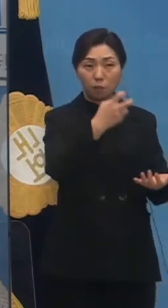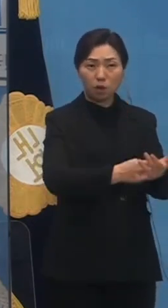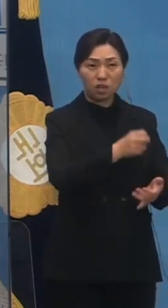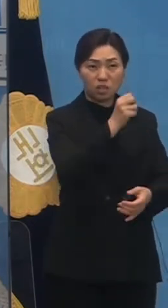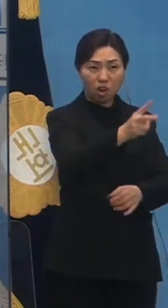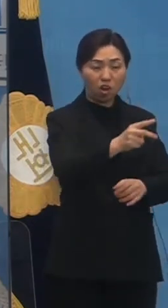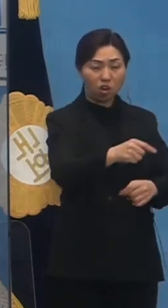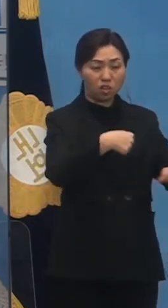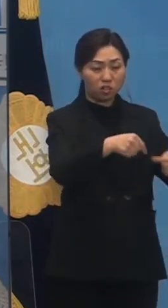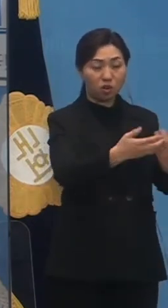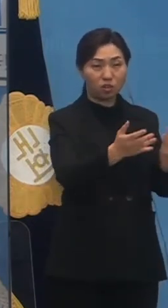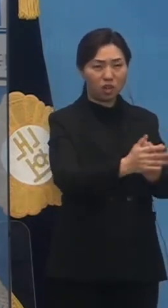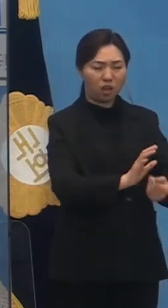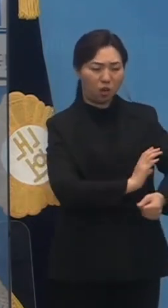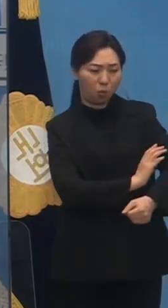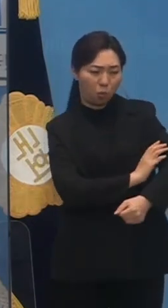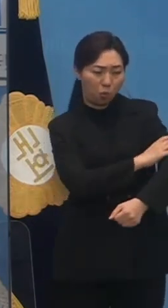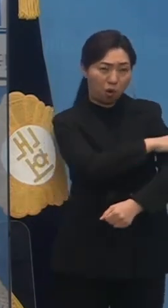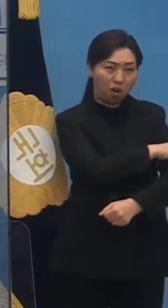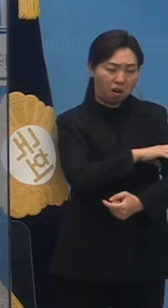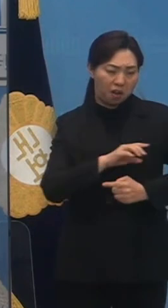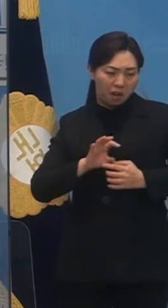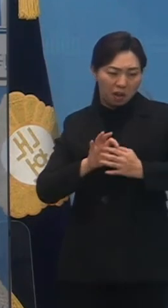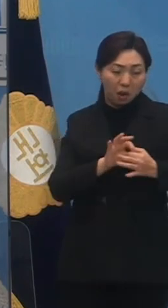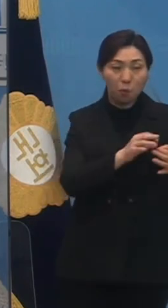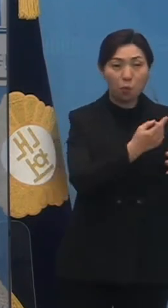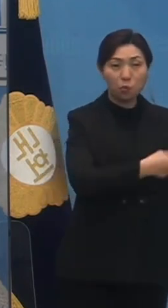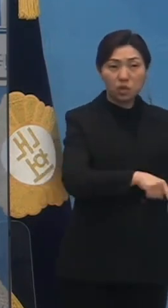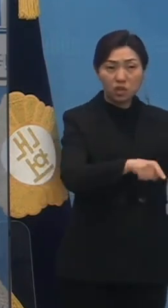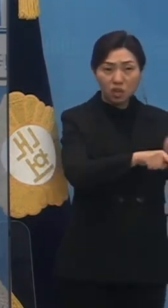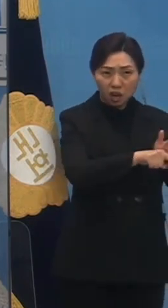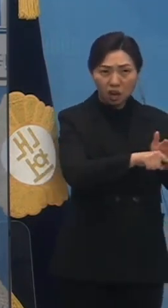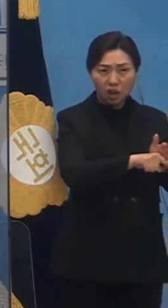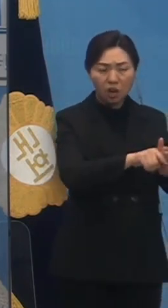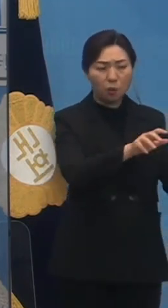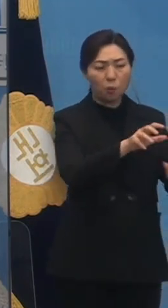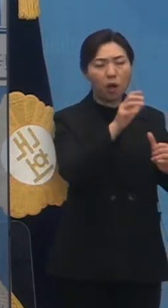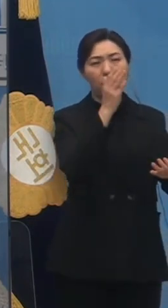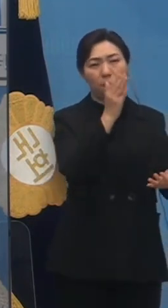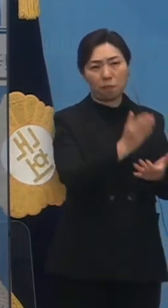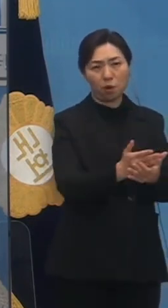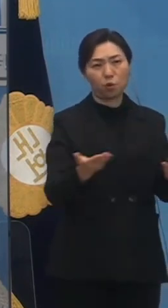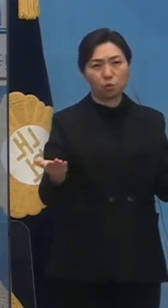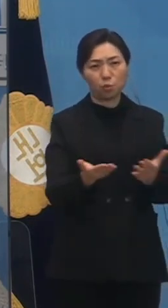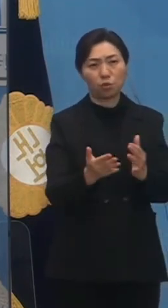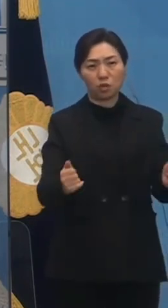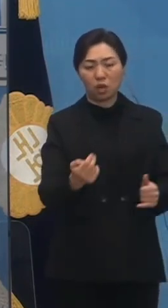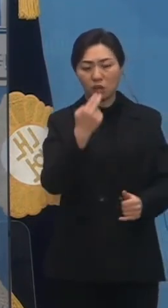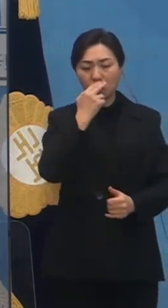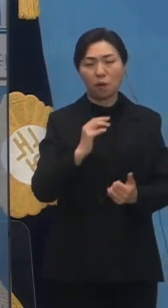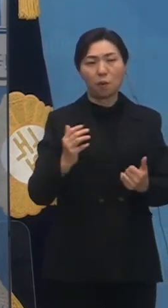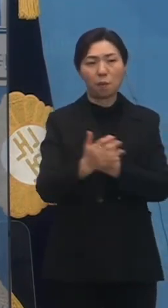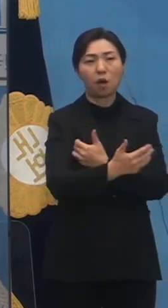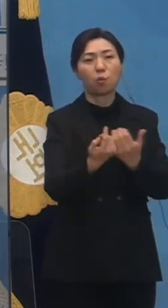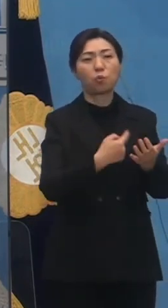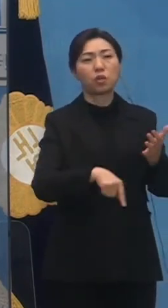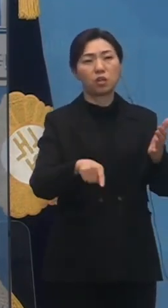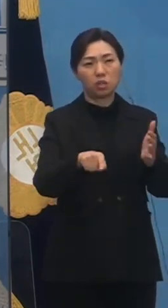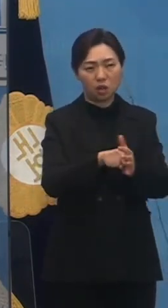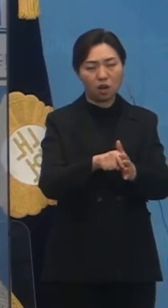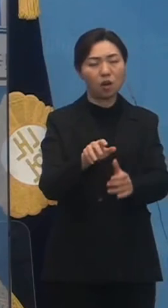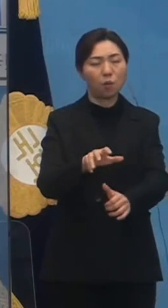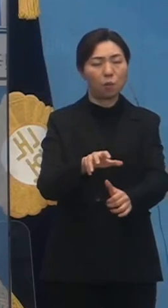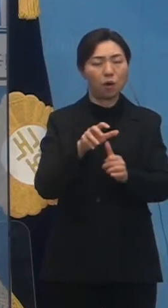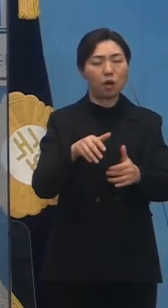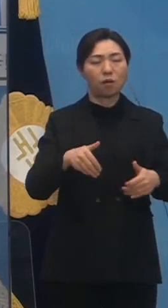권력 유지를 위해서가 아닌 노동자들의 생명을 지키기 위해 작동하길 바랍니다. 정부